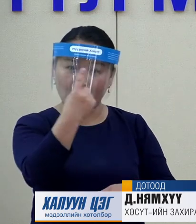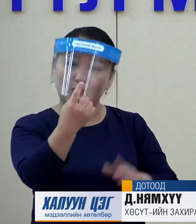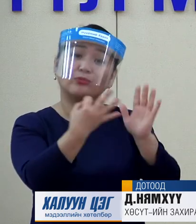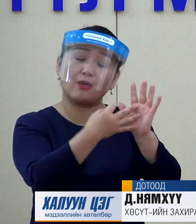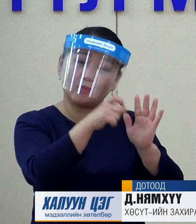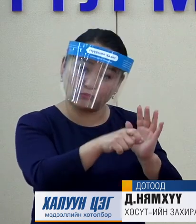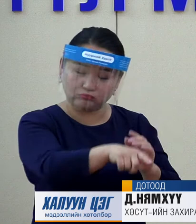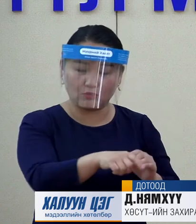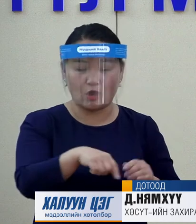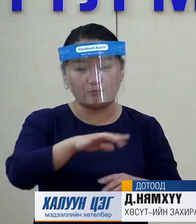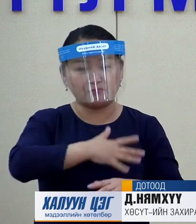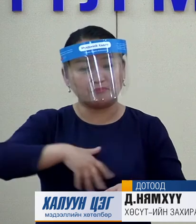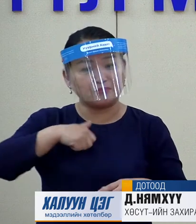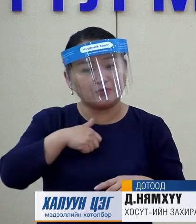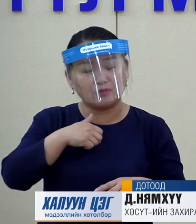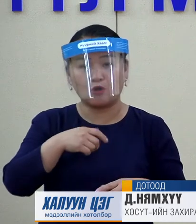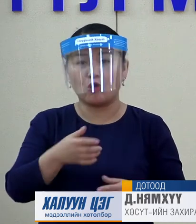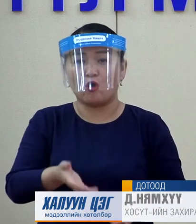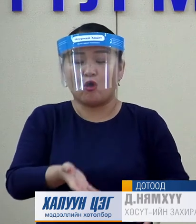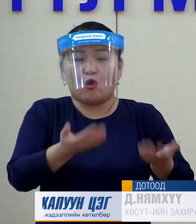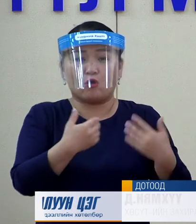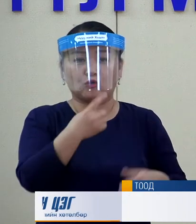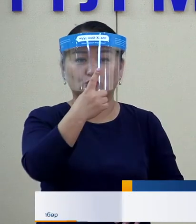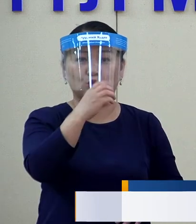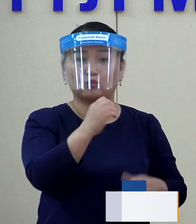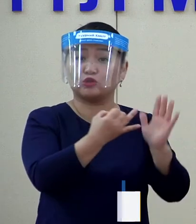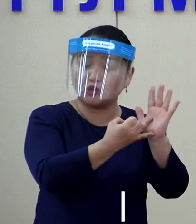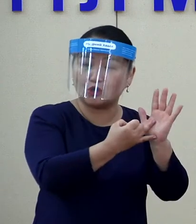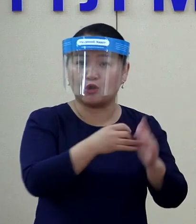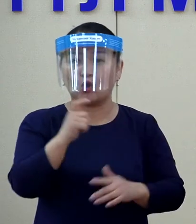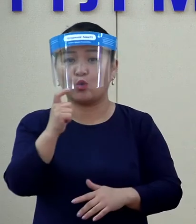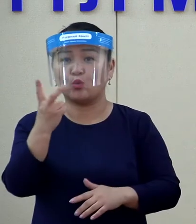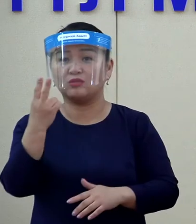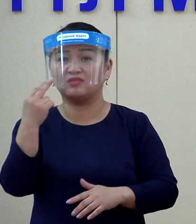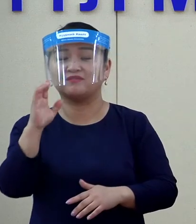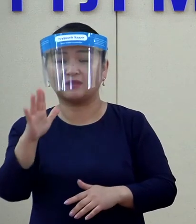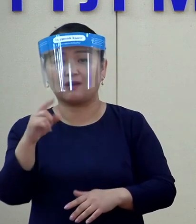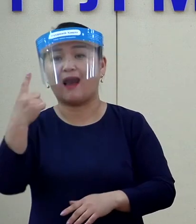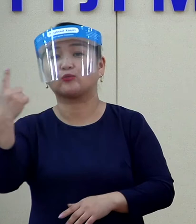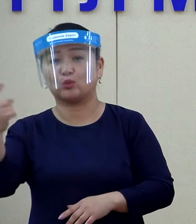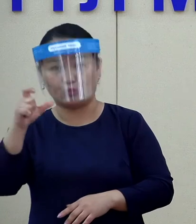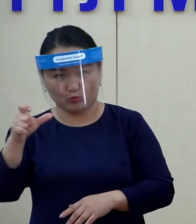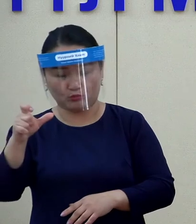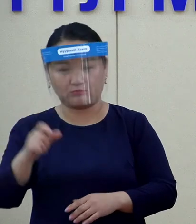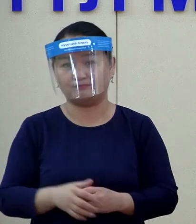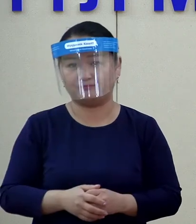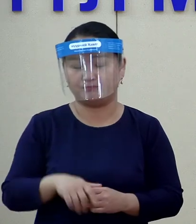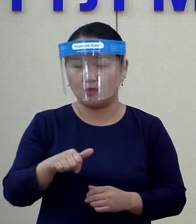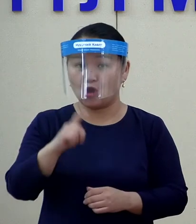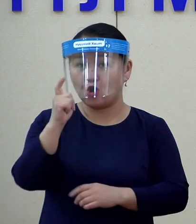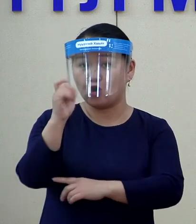бол хөнгөн 7 хүн хөнгөн байна, хүндөвтөр 11 хүн байна гэж үнэлж байна. За, хүсүүт